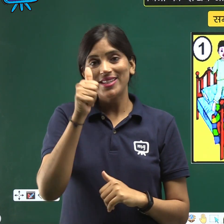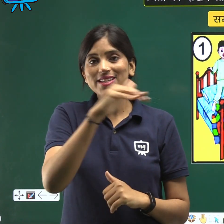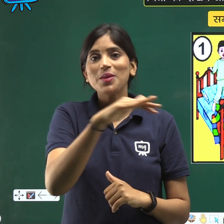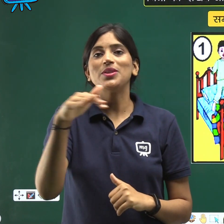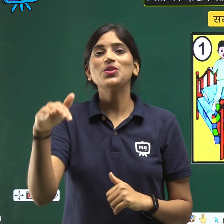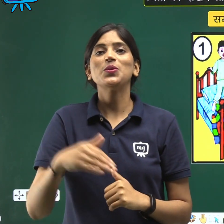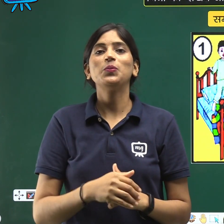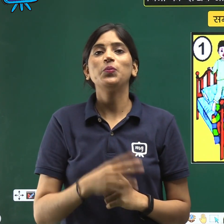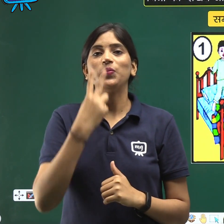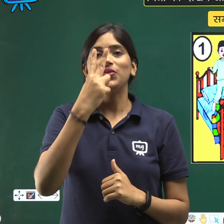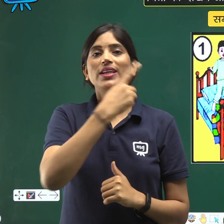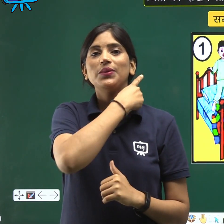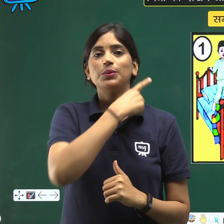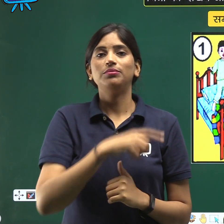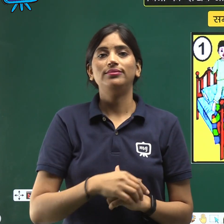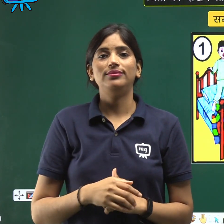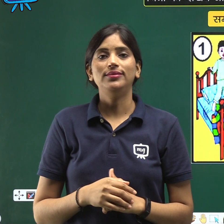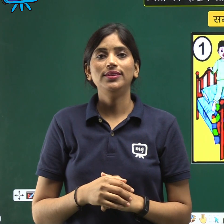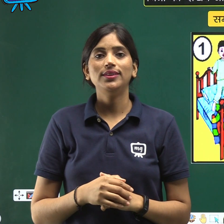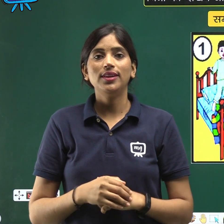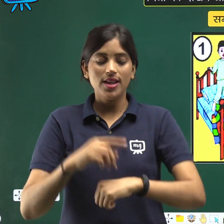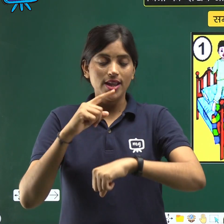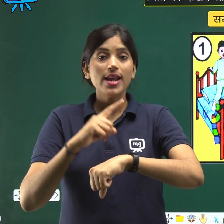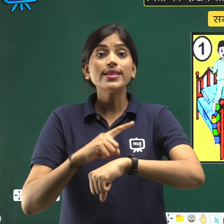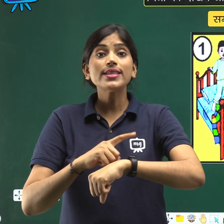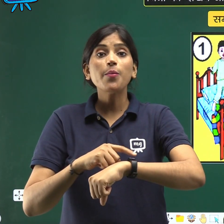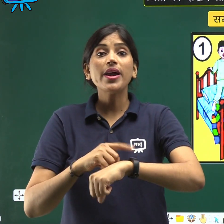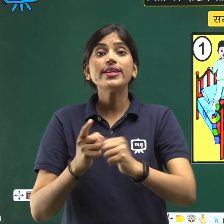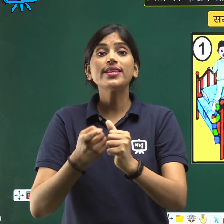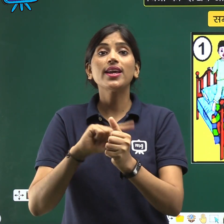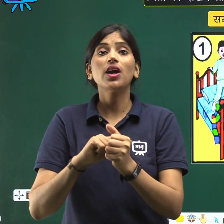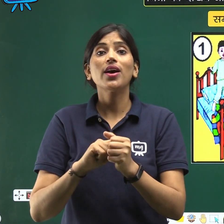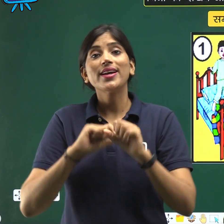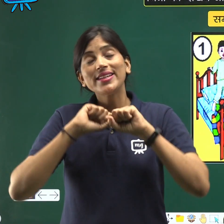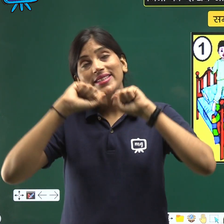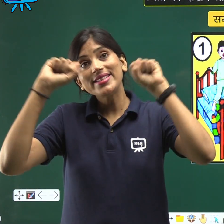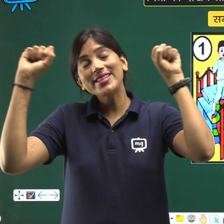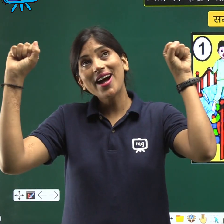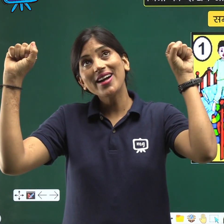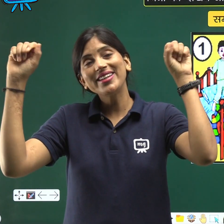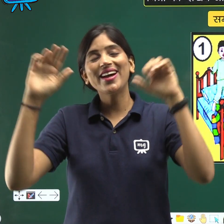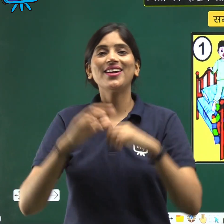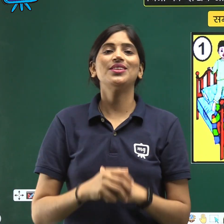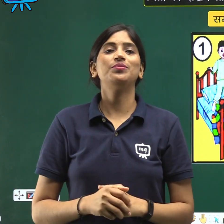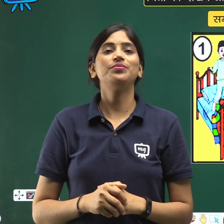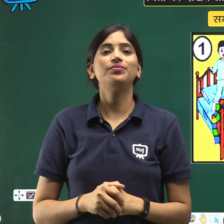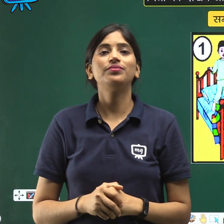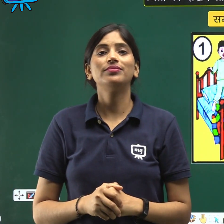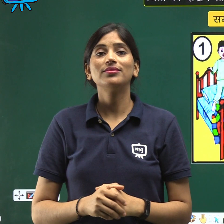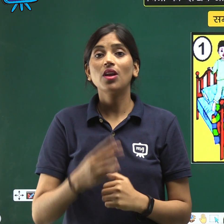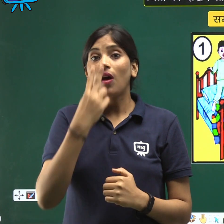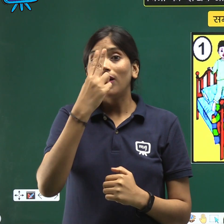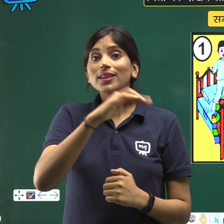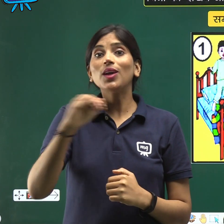बच्चों। देखो, समय से जागना।